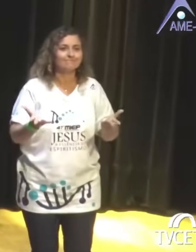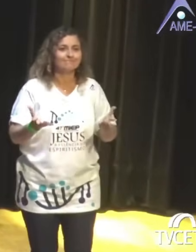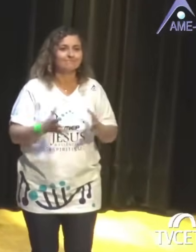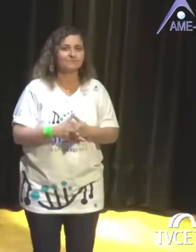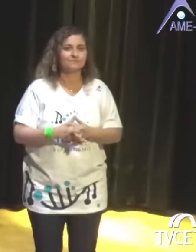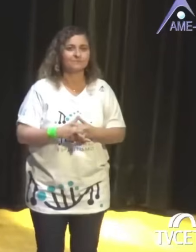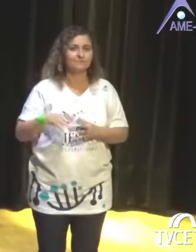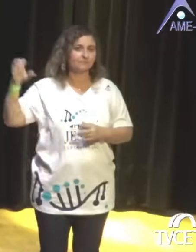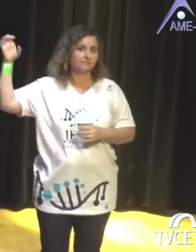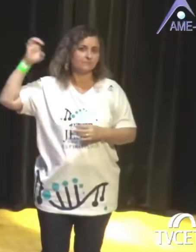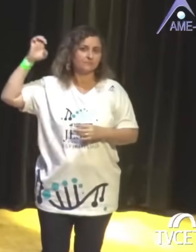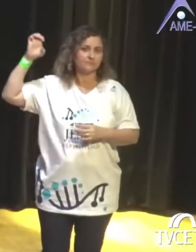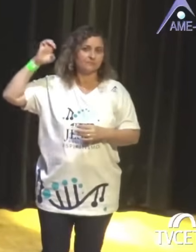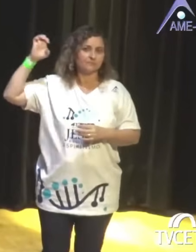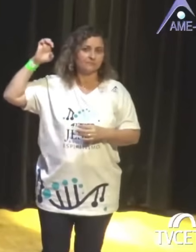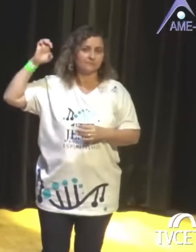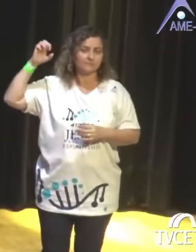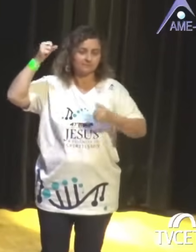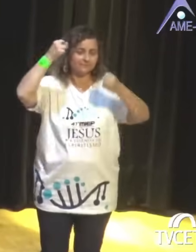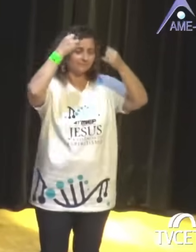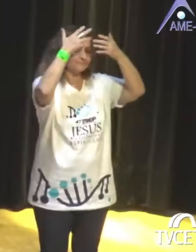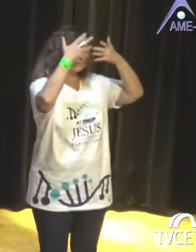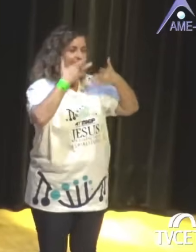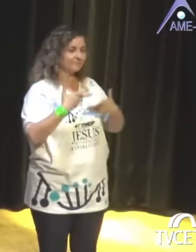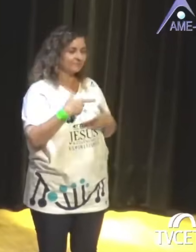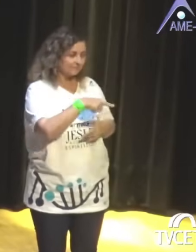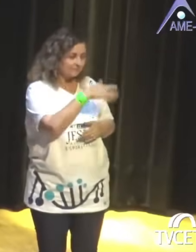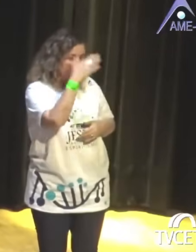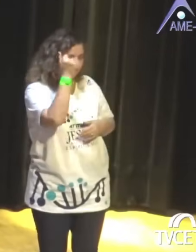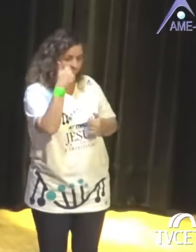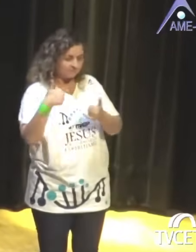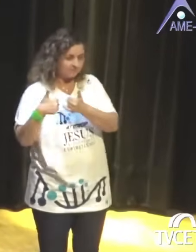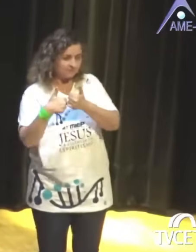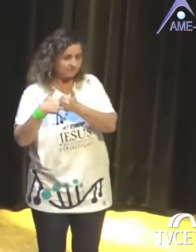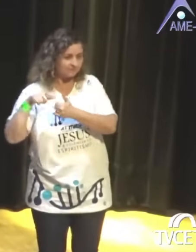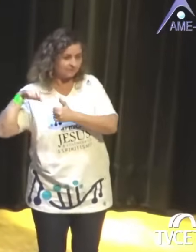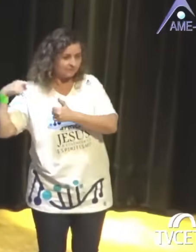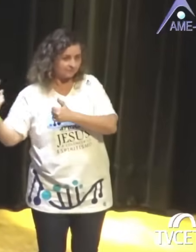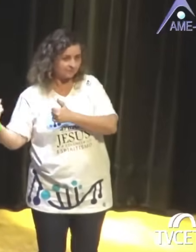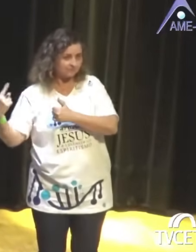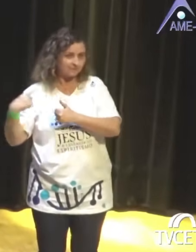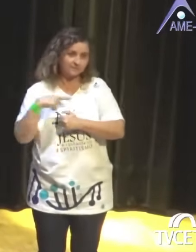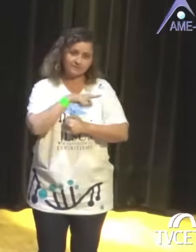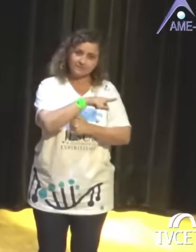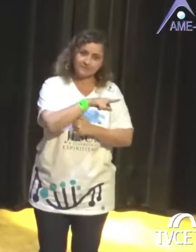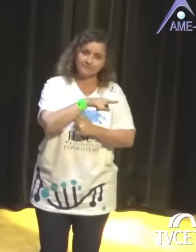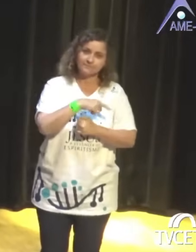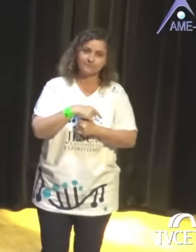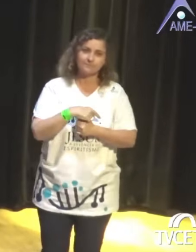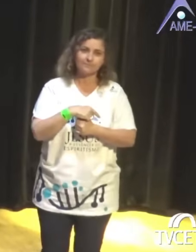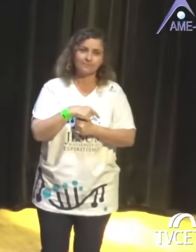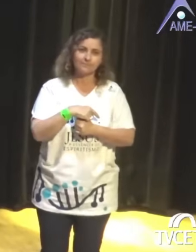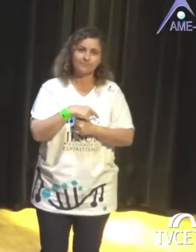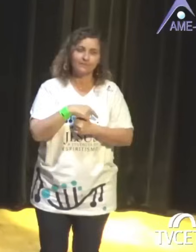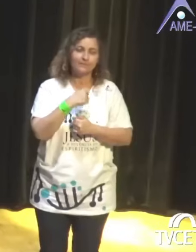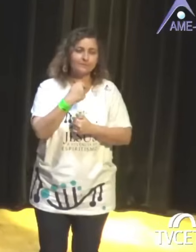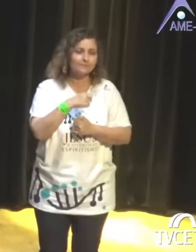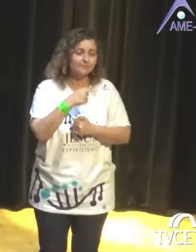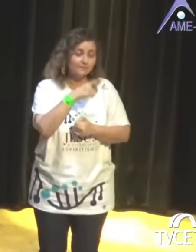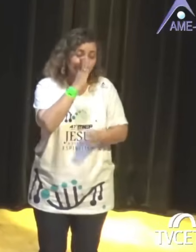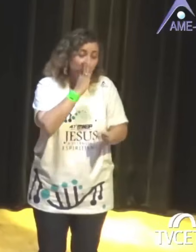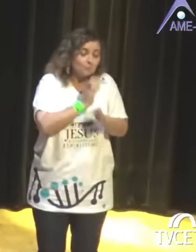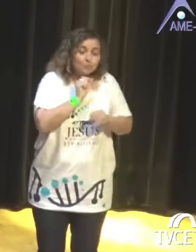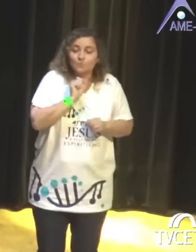her sabe a fulana se você tem que descobrir o que ela mais quer ganhar de